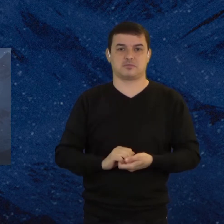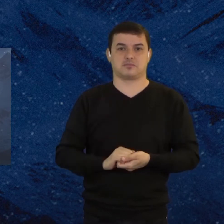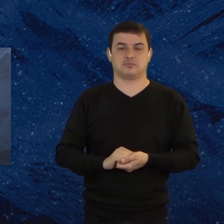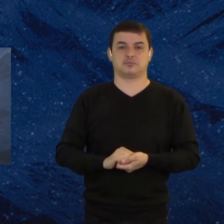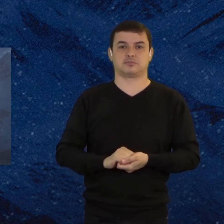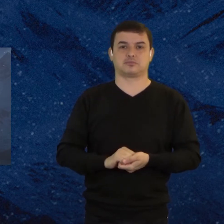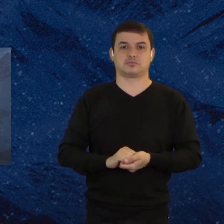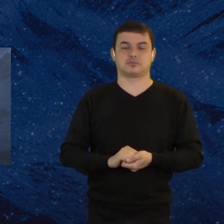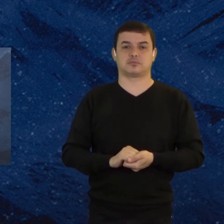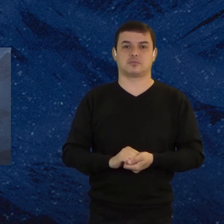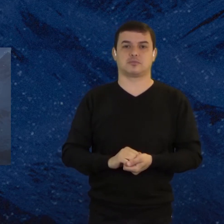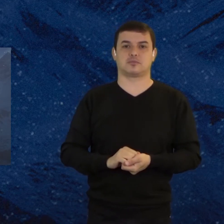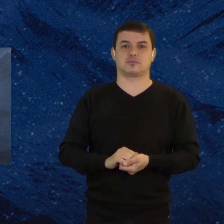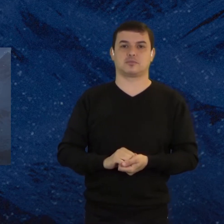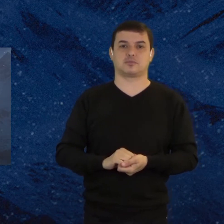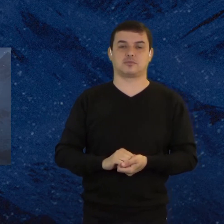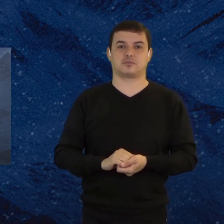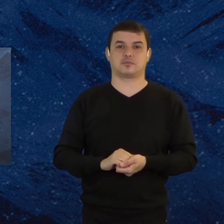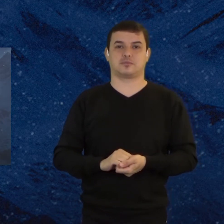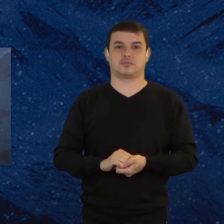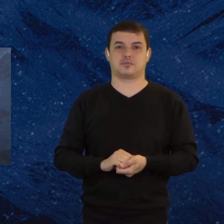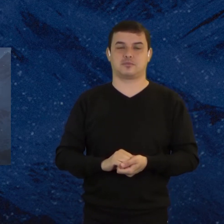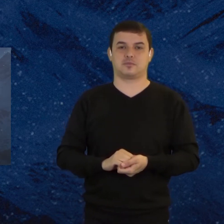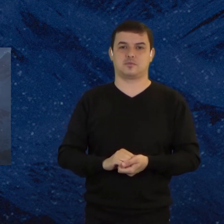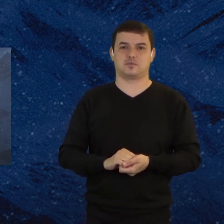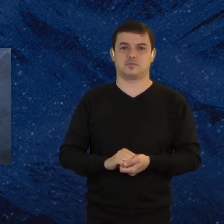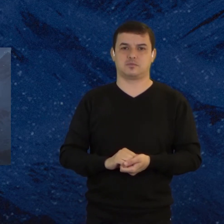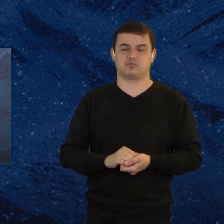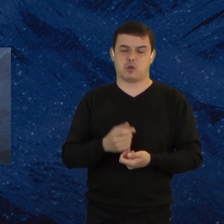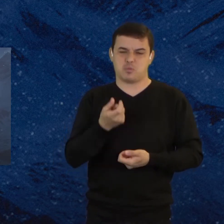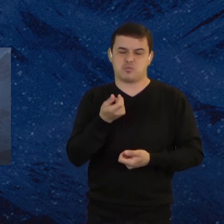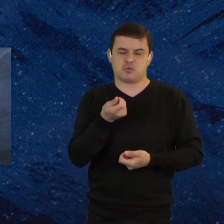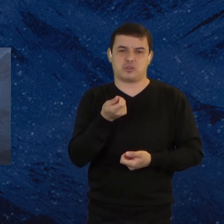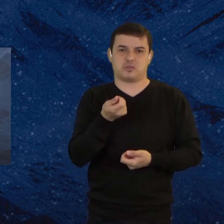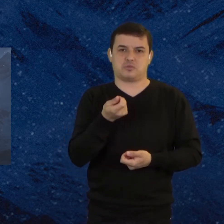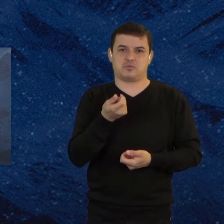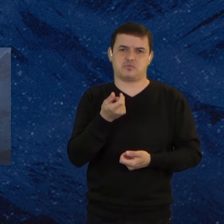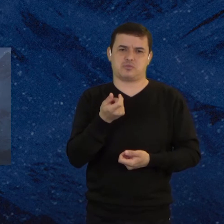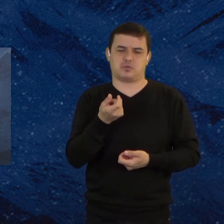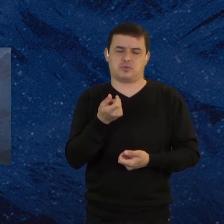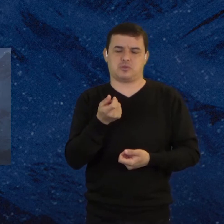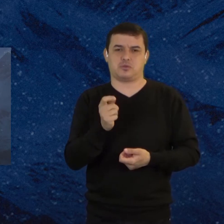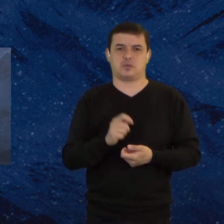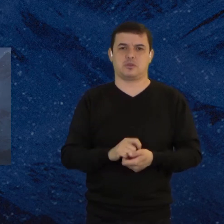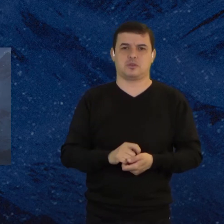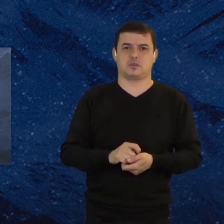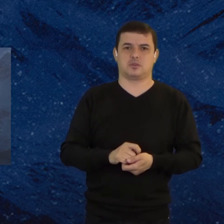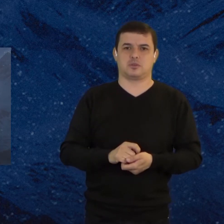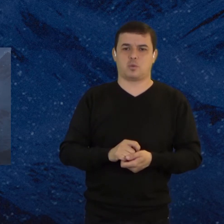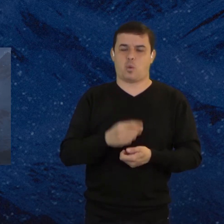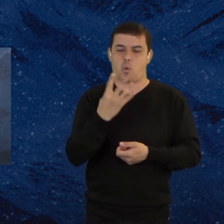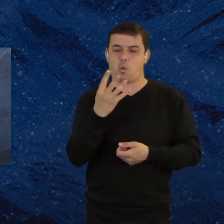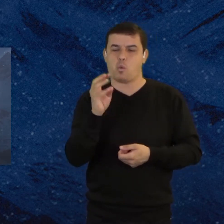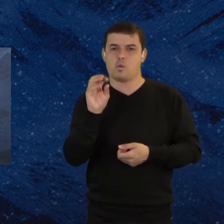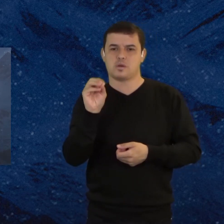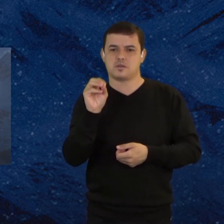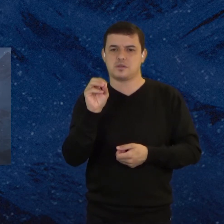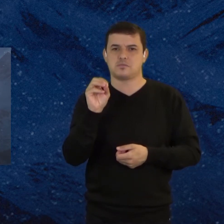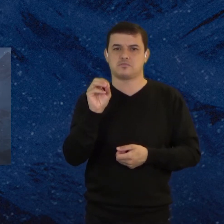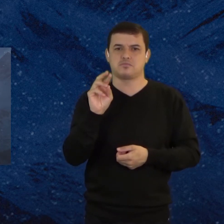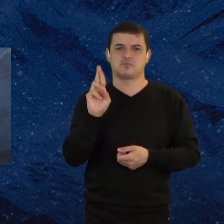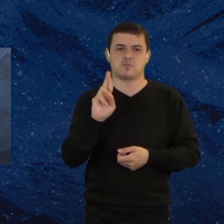R$ 40, o que é R$ 40, não é verdade? Então, se todos nós participarmos, né, nós